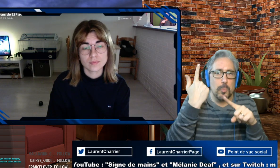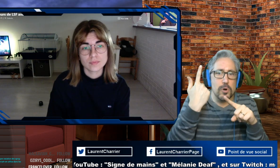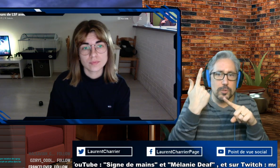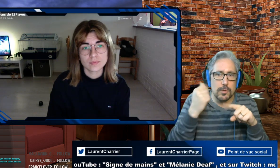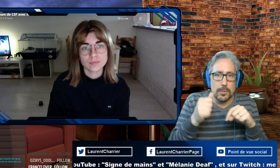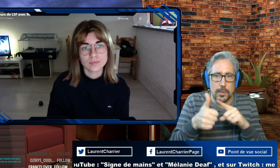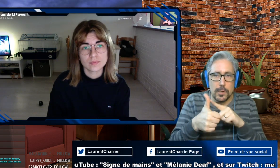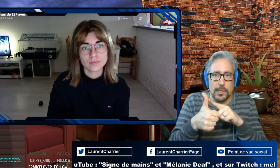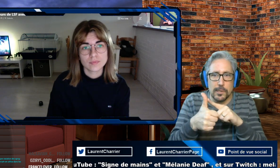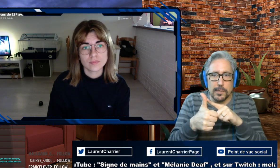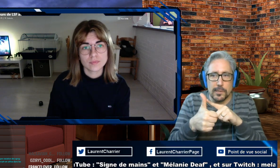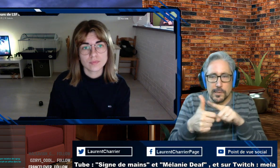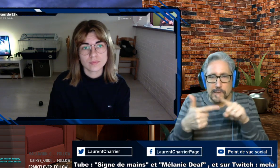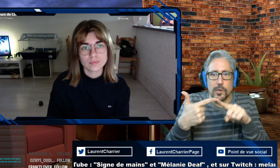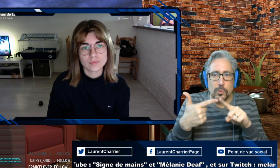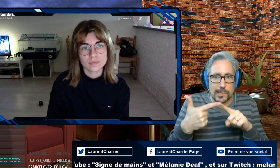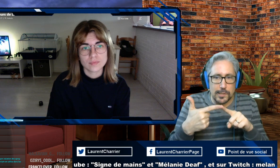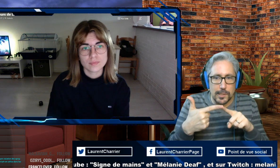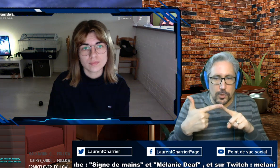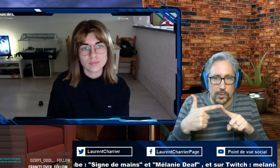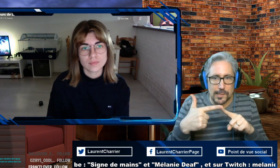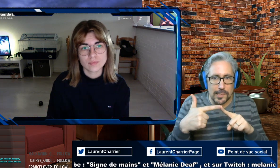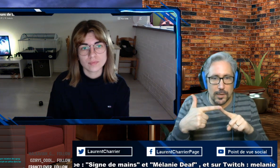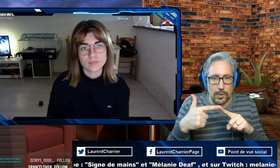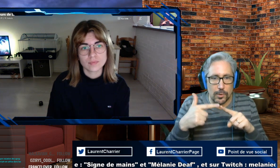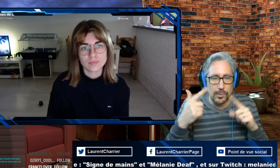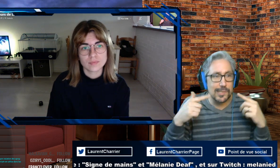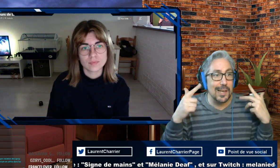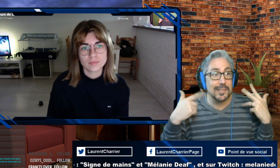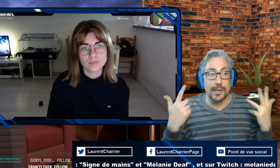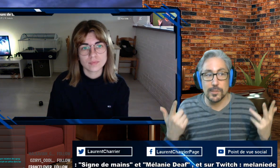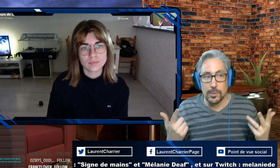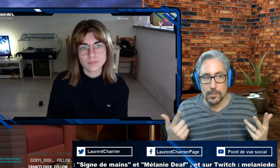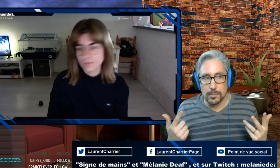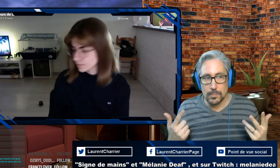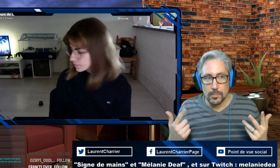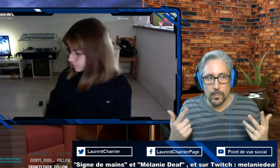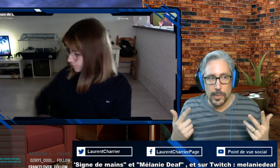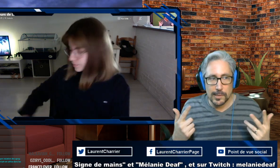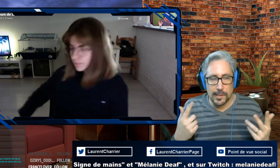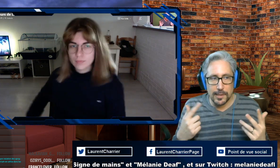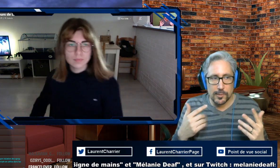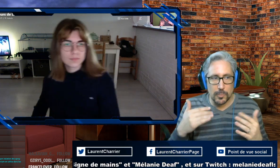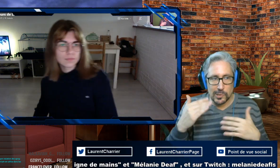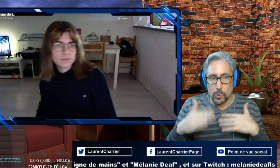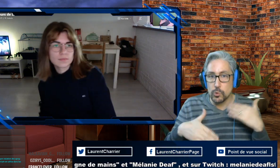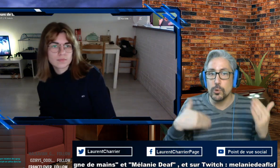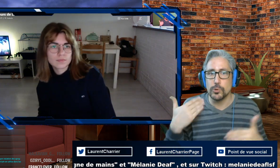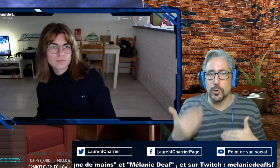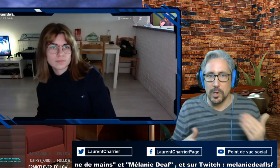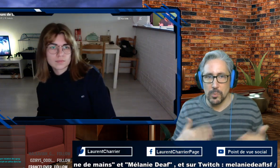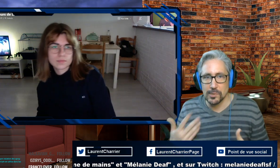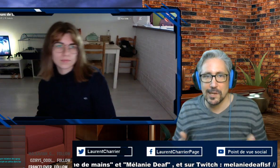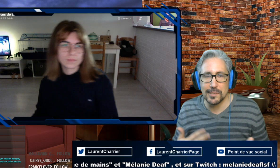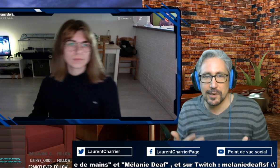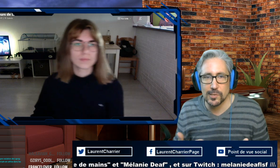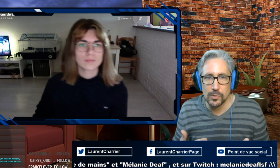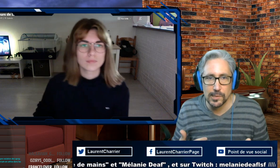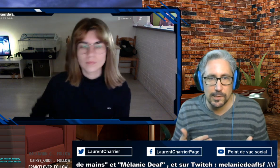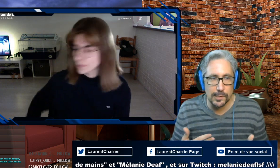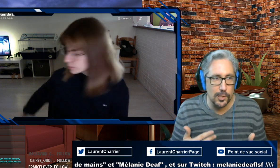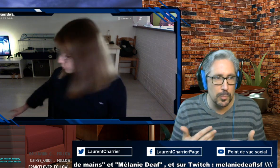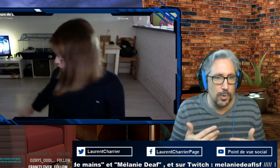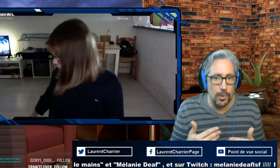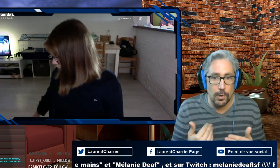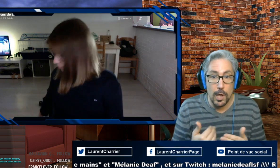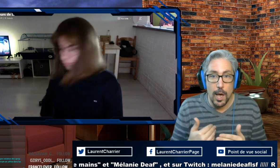c'est important. C'est aussi que c'est intéressant. C'est intéressant parce que culturellement, c'est intéressant